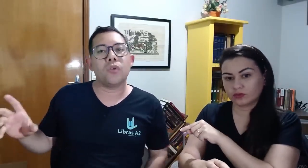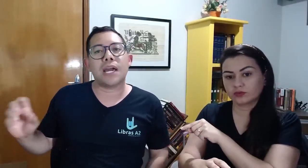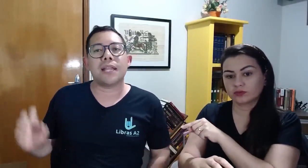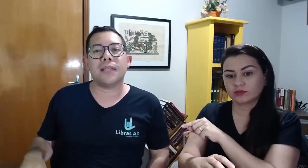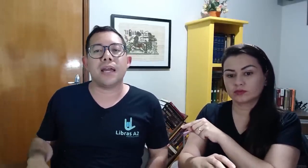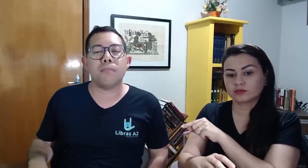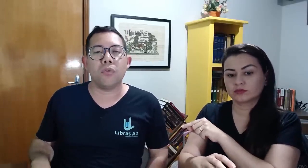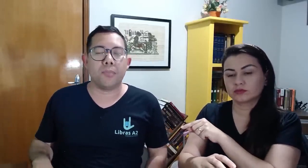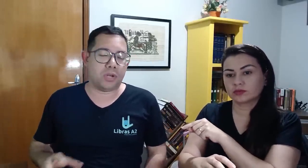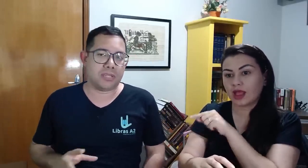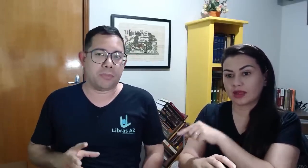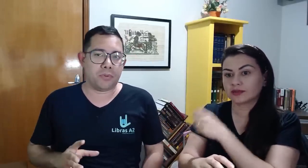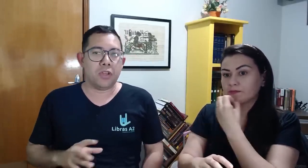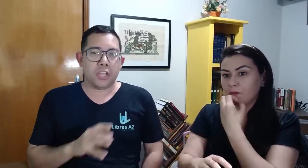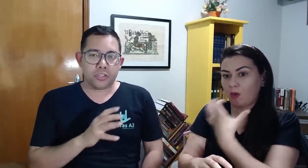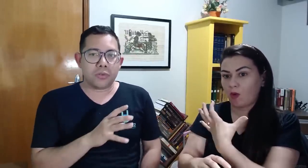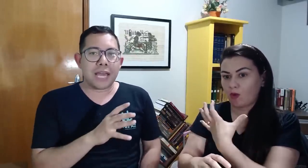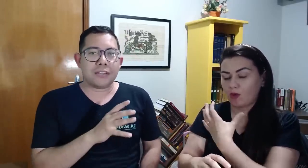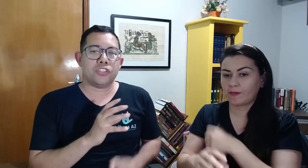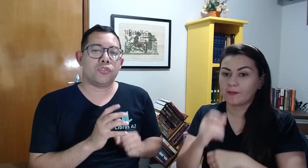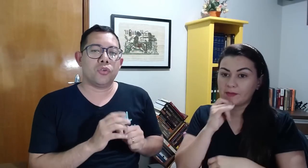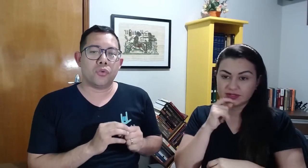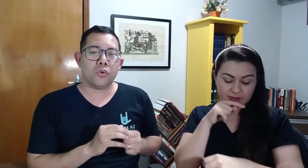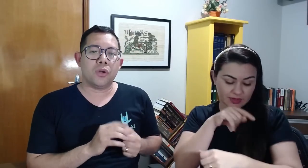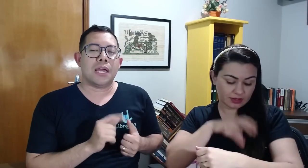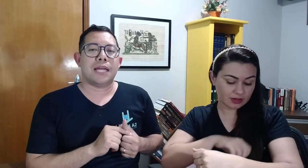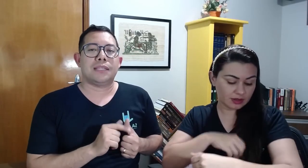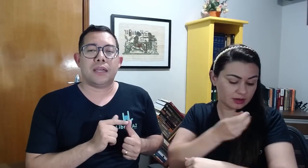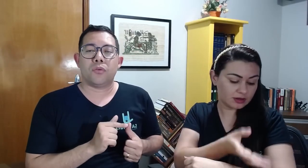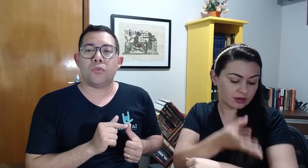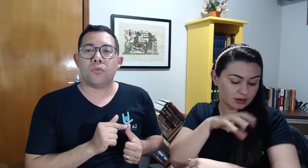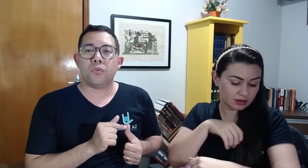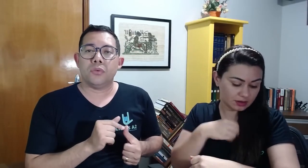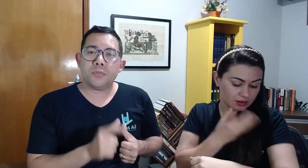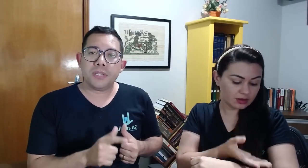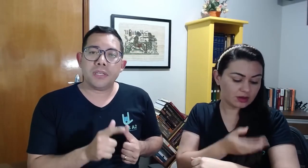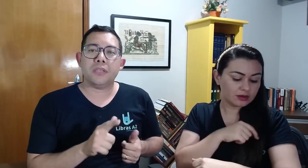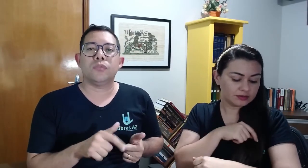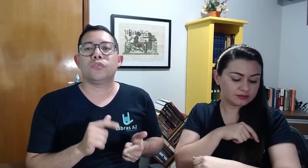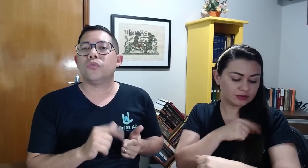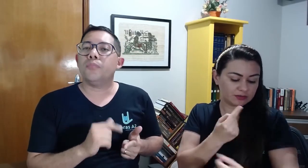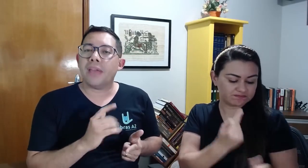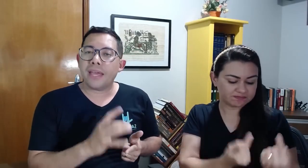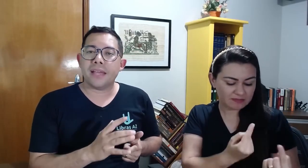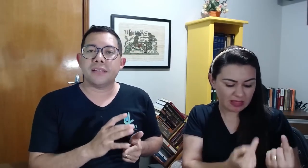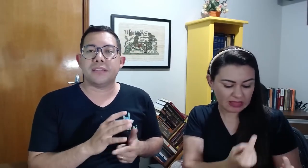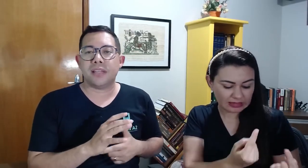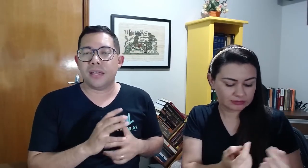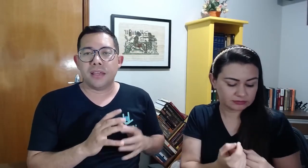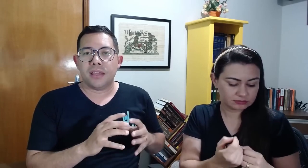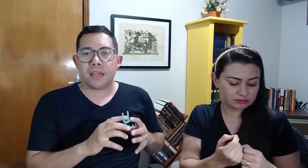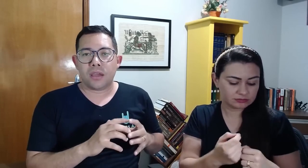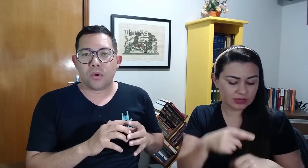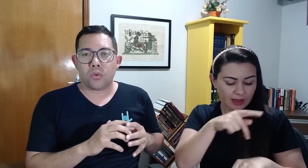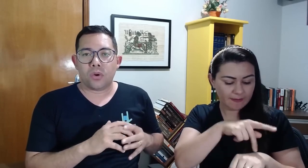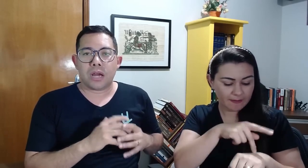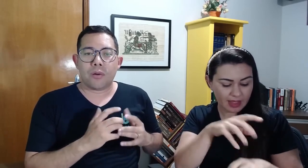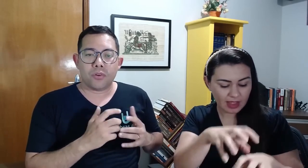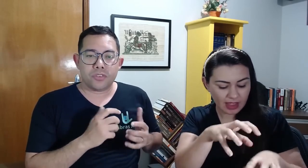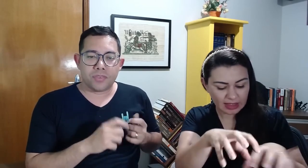colocar a terra boa. Por exemplo, de um lado a gente colocou a terra com espinhos, com pedras, né, o local onde veio